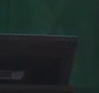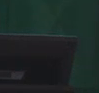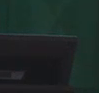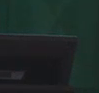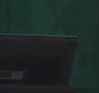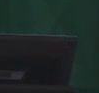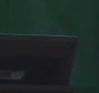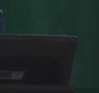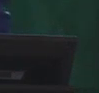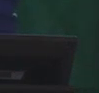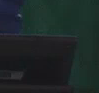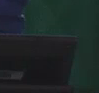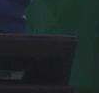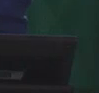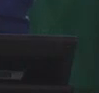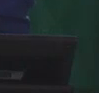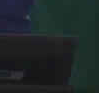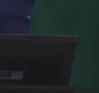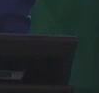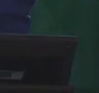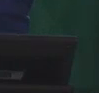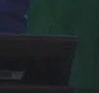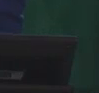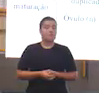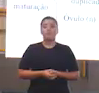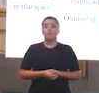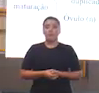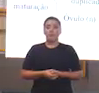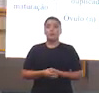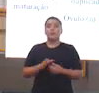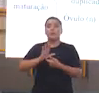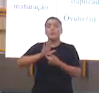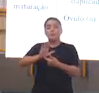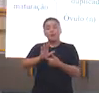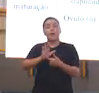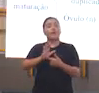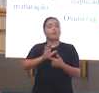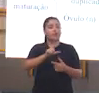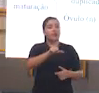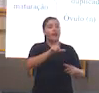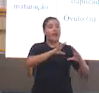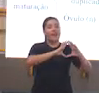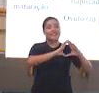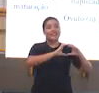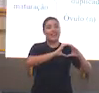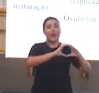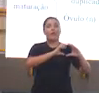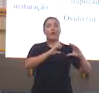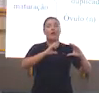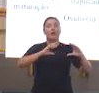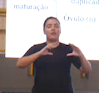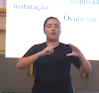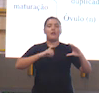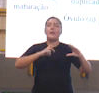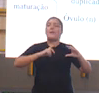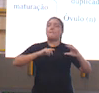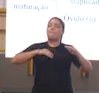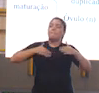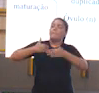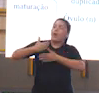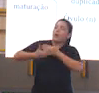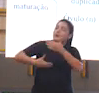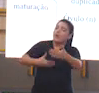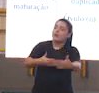Aí só uma imagem mais limpa, né, da ovulogênese, mostrando quem é as células germinativas. né, os processos de mitose e